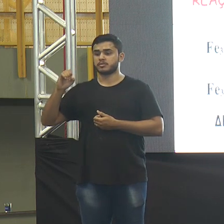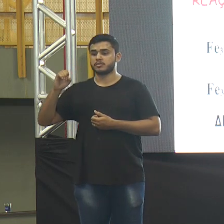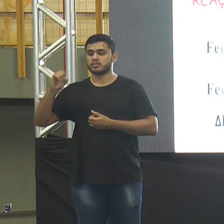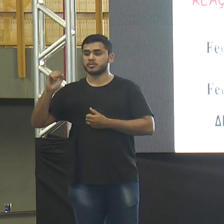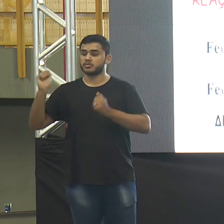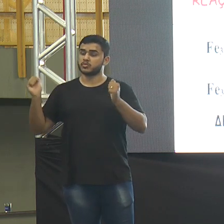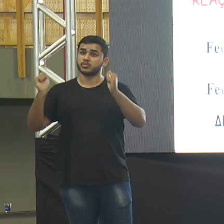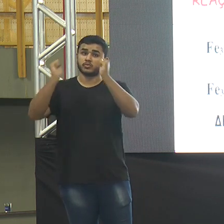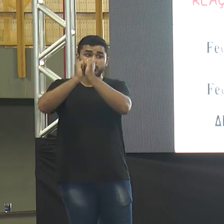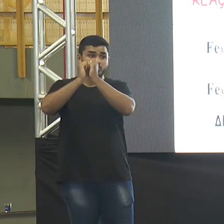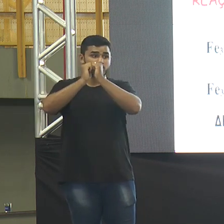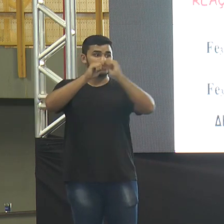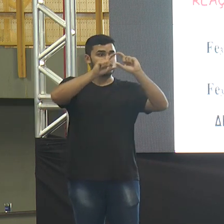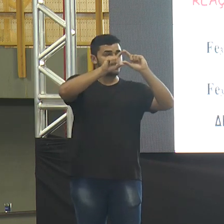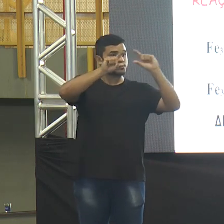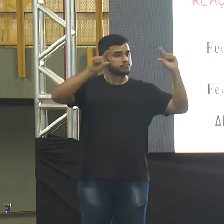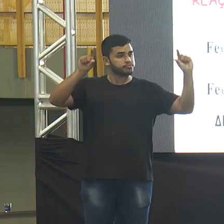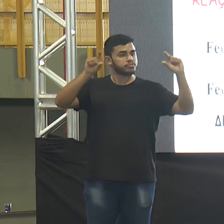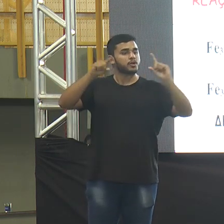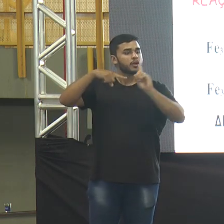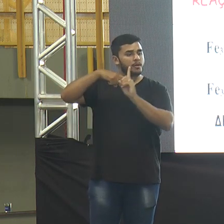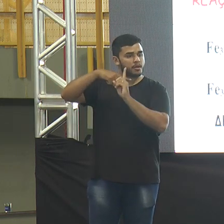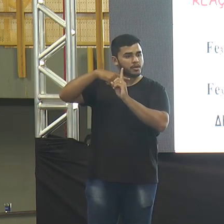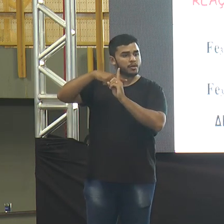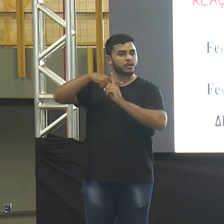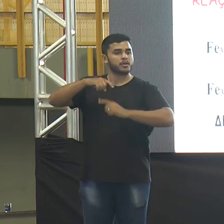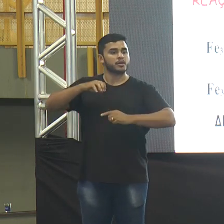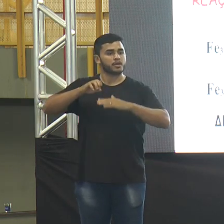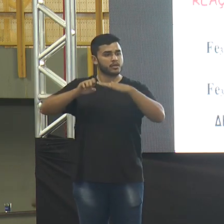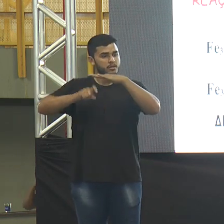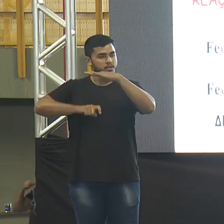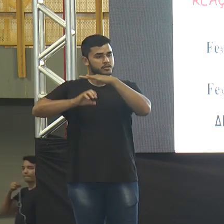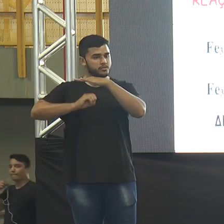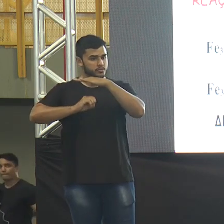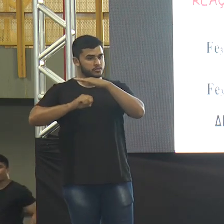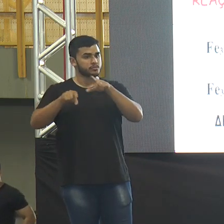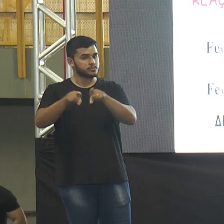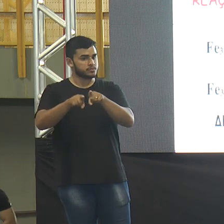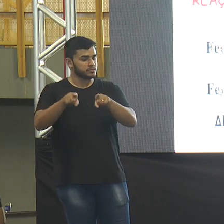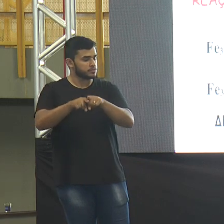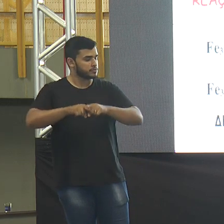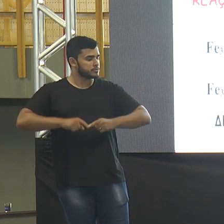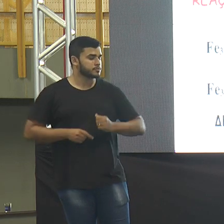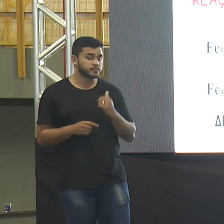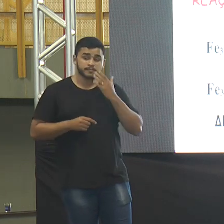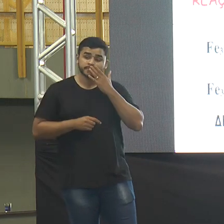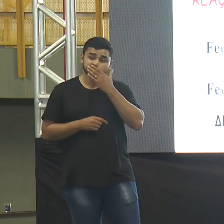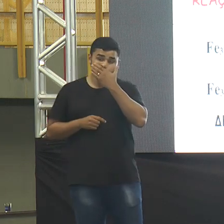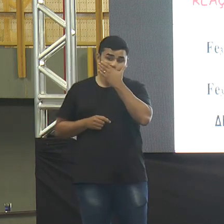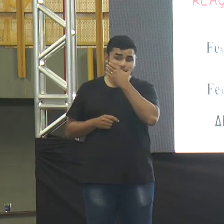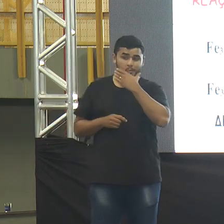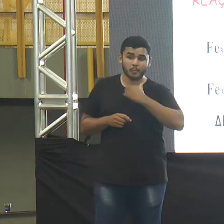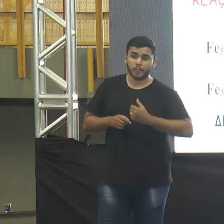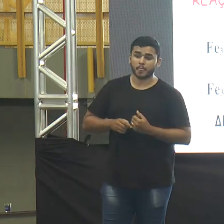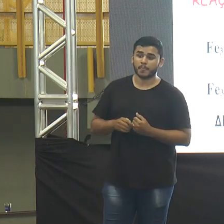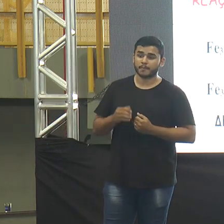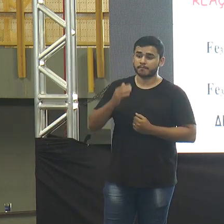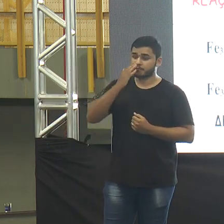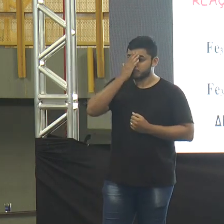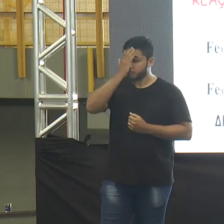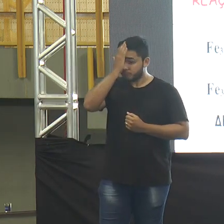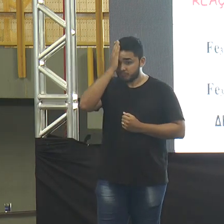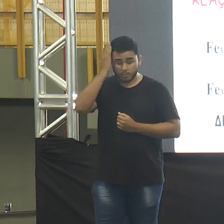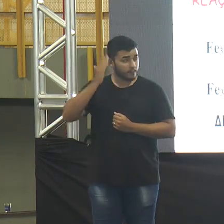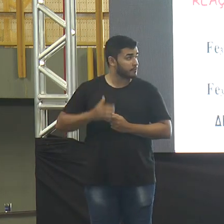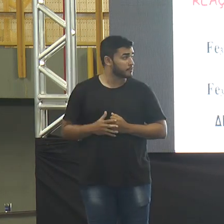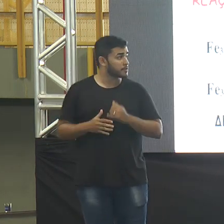dos produtos e tiver com sinal de mais, exo também. No endo é exatamente o inverso. Como assim exatamente o